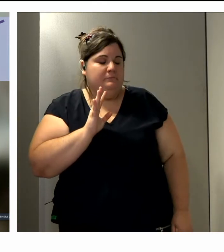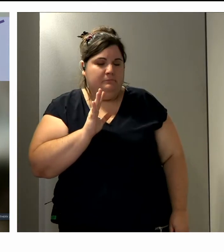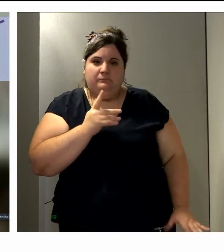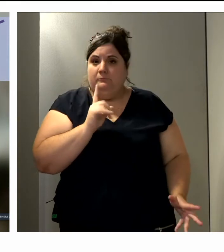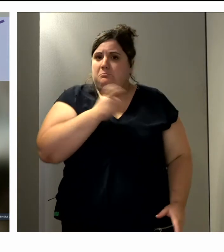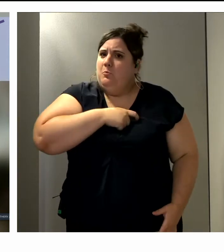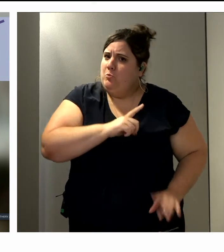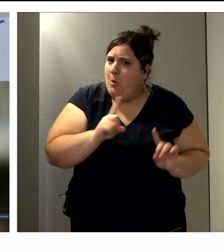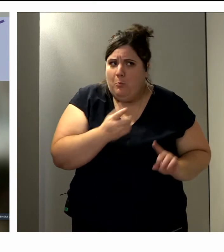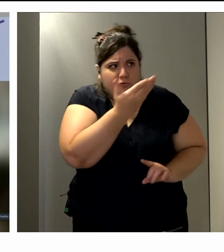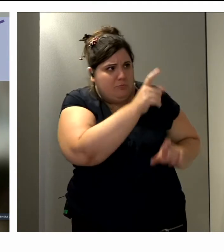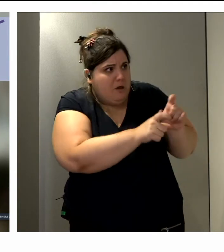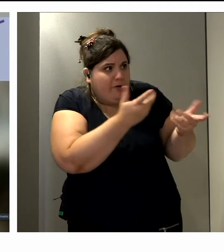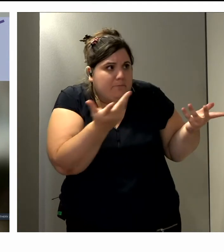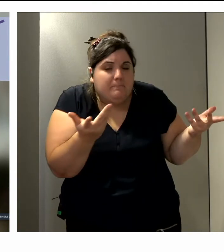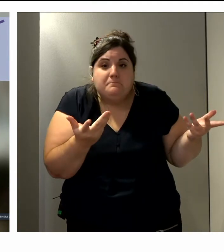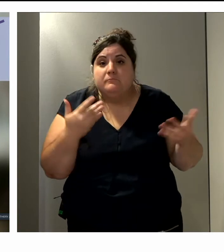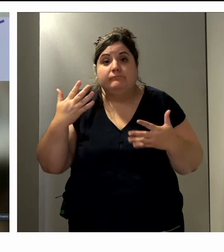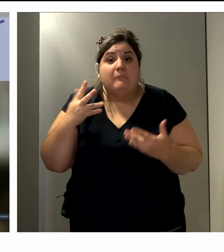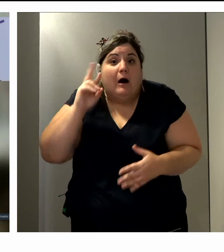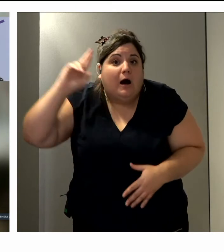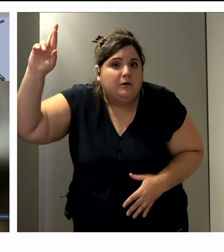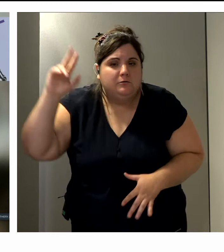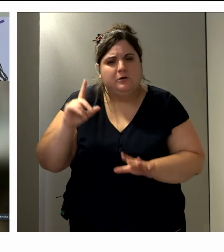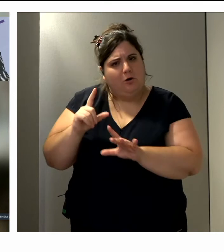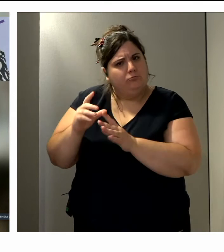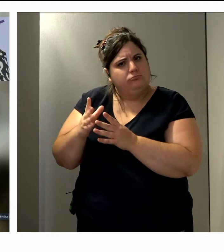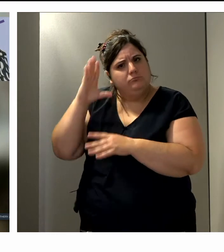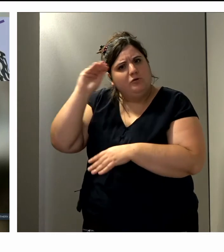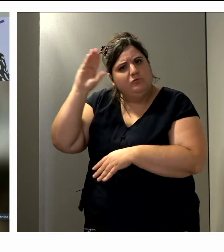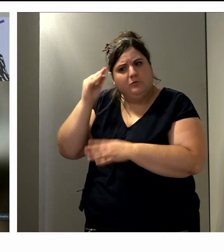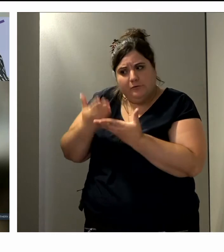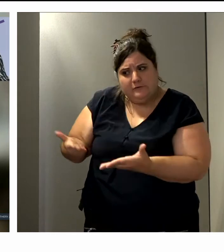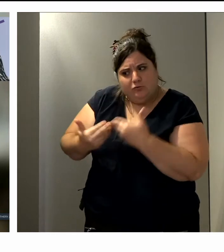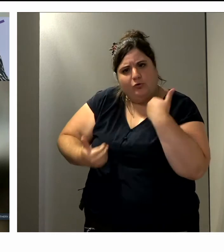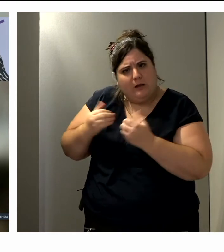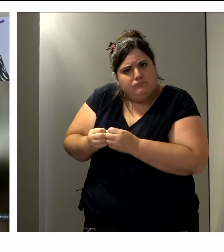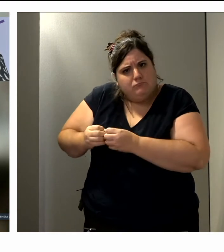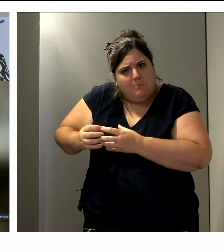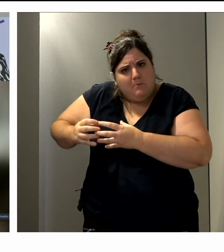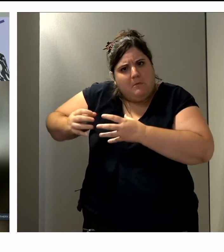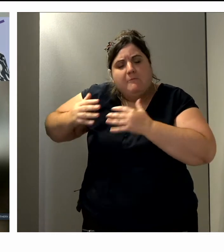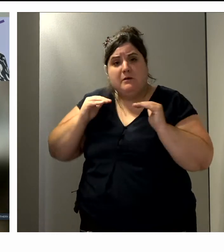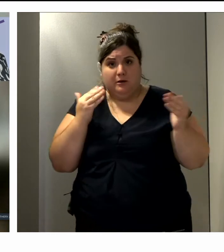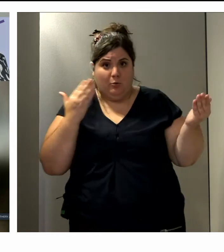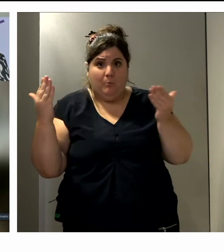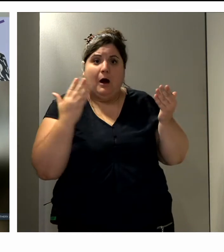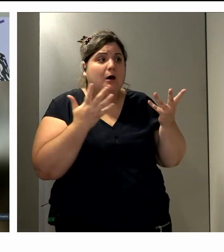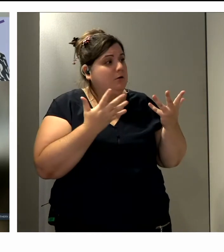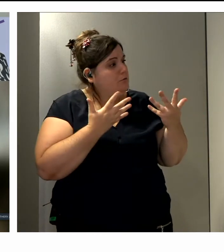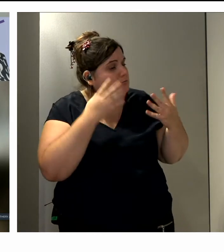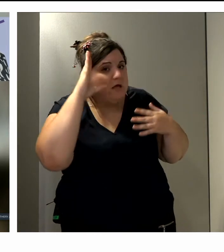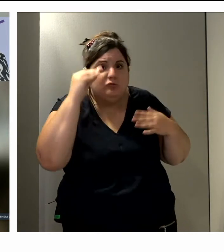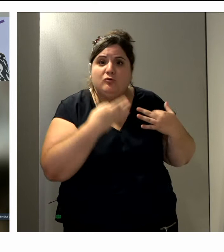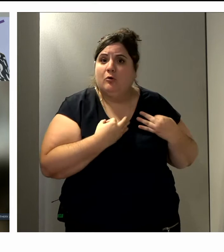même s'il y a de plus en plus d'étudiants en situation de handicap, ça reste tout de même très faible par rapport aux étudiants